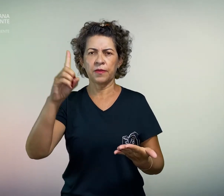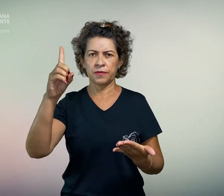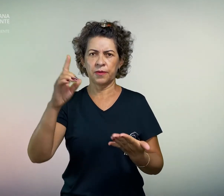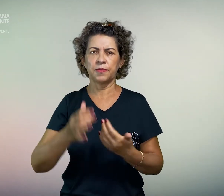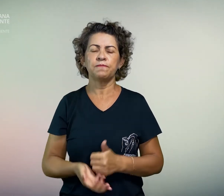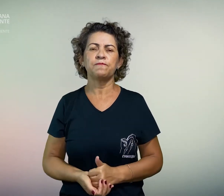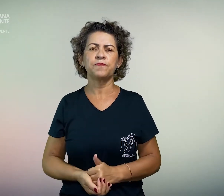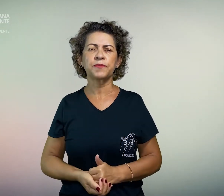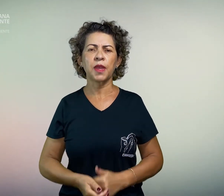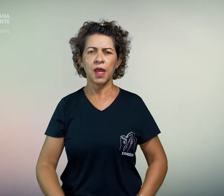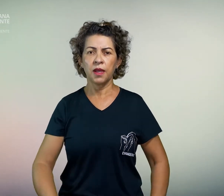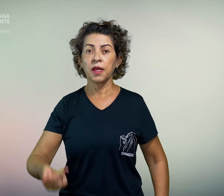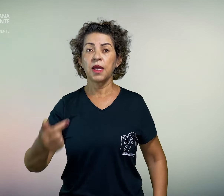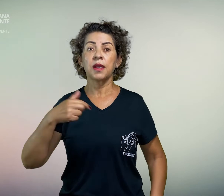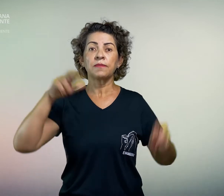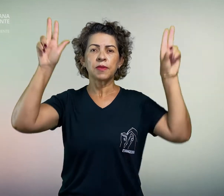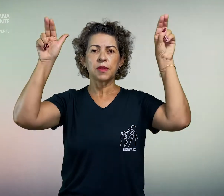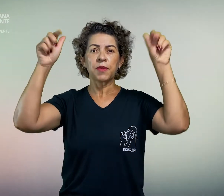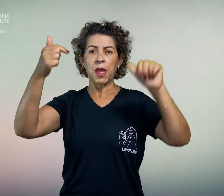Veja o que a Bíblia diz.